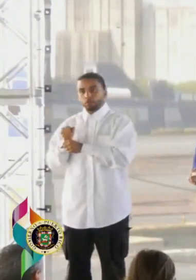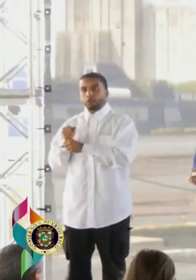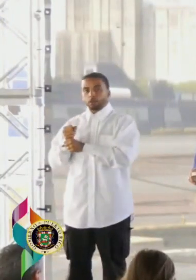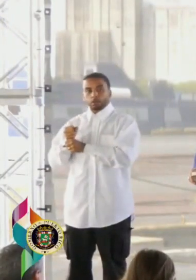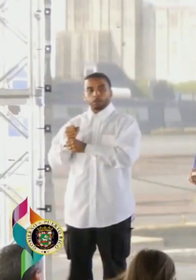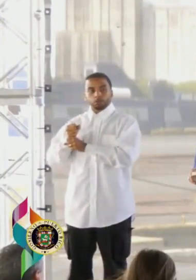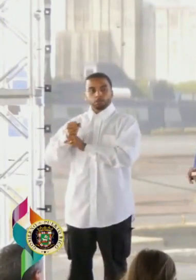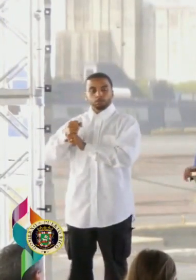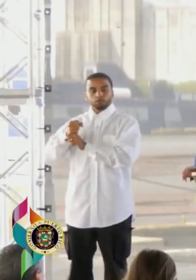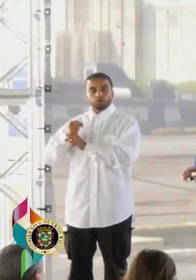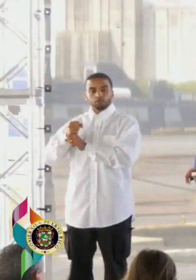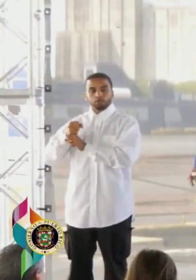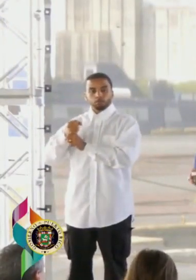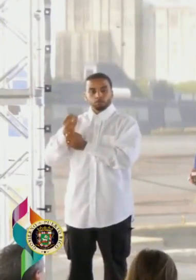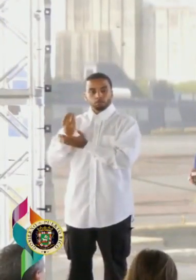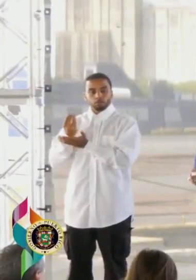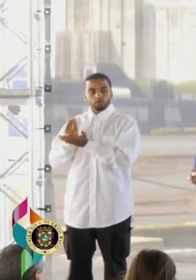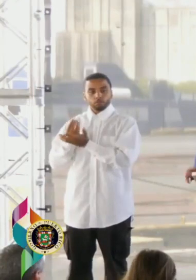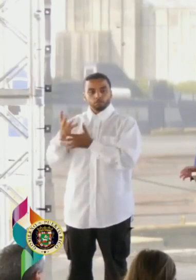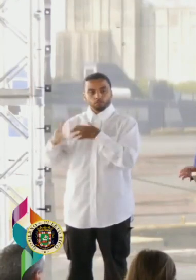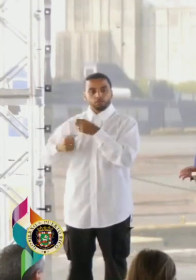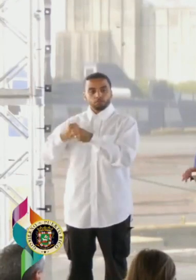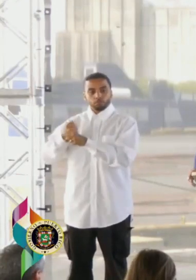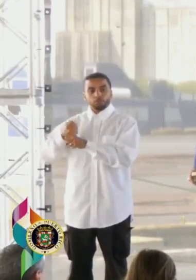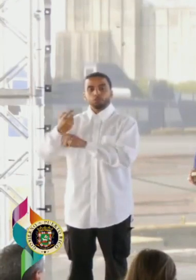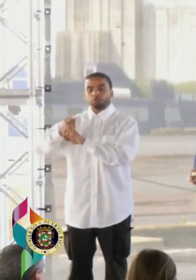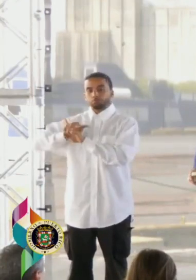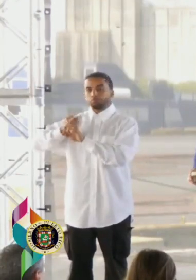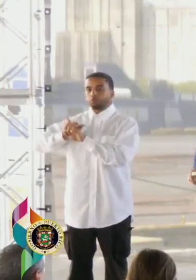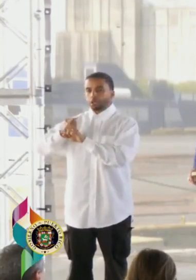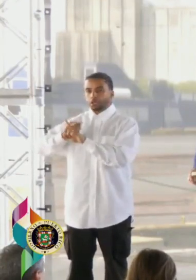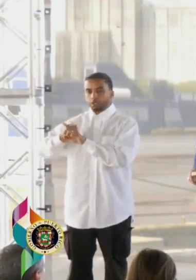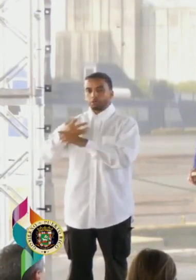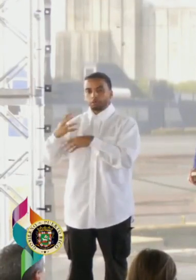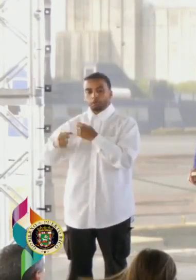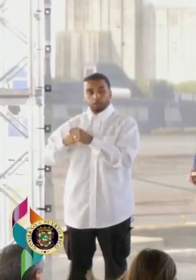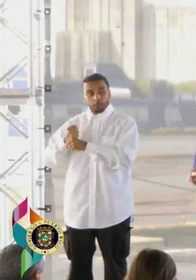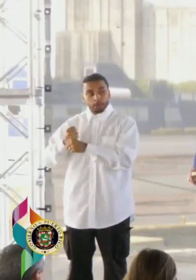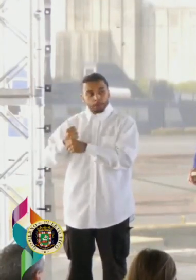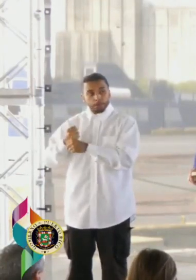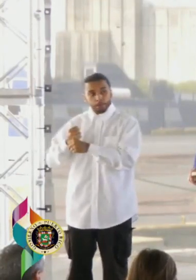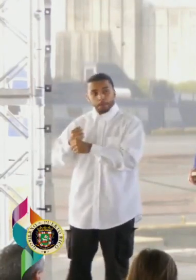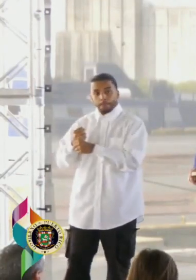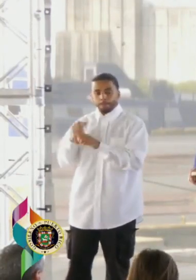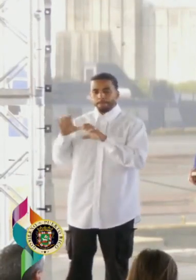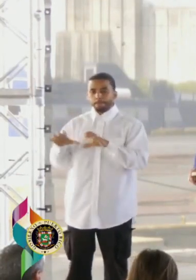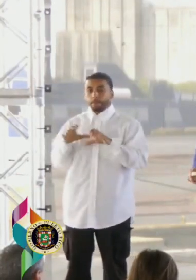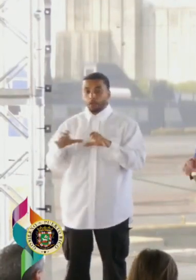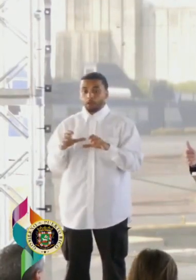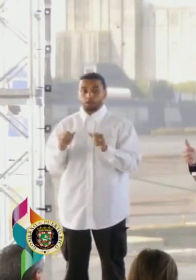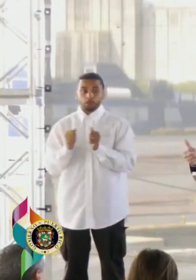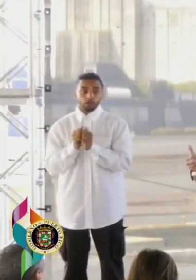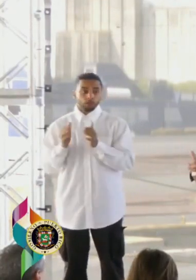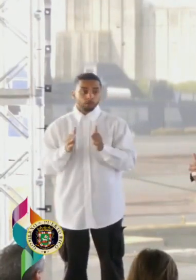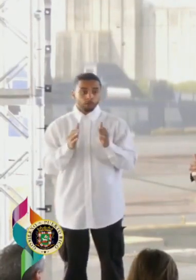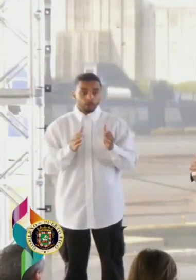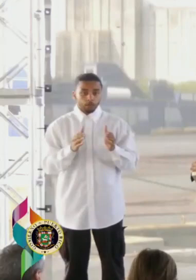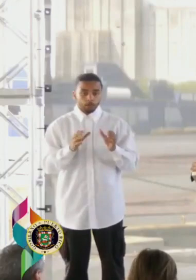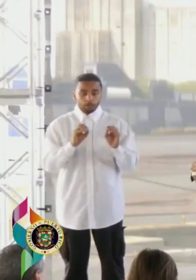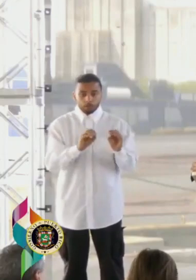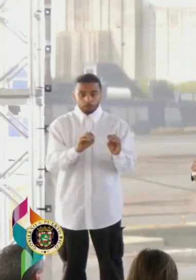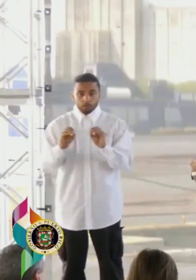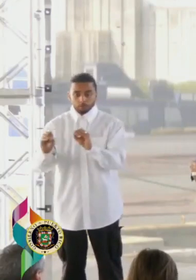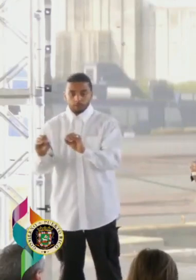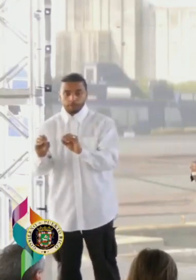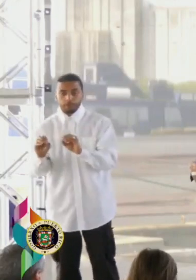años Así que ellos seguirán siendo los operadores mueven el 23 por de la carga y lo que se va a hacer con la reparación es que se va a mejorar las eficiencias